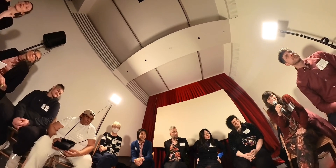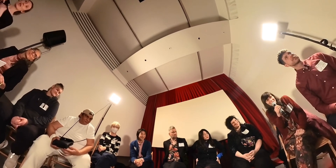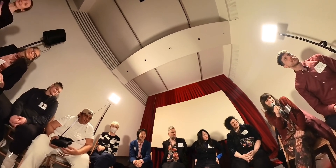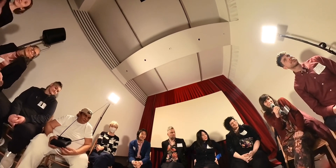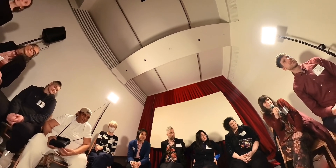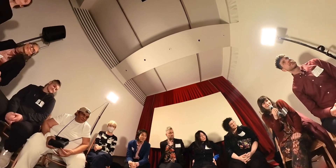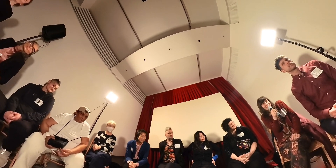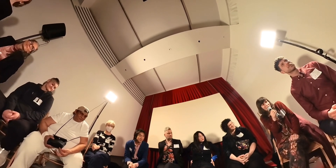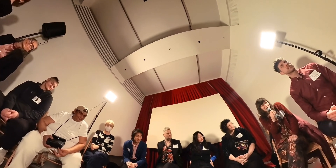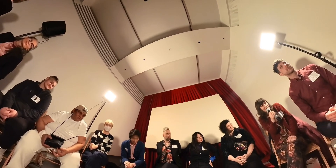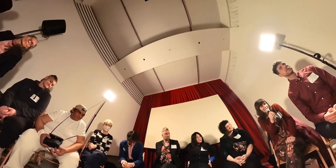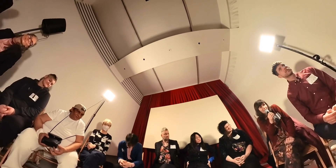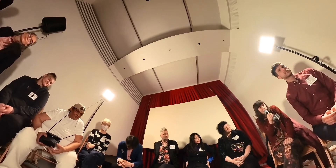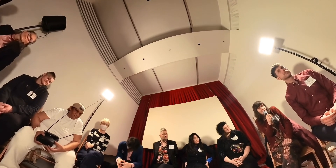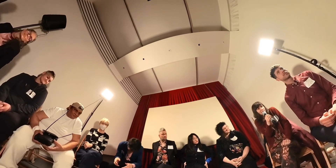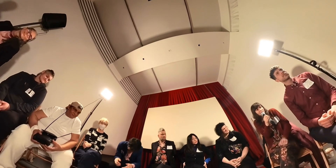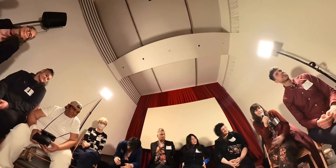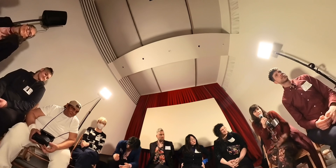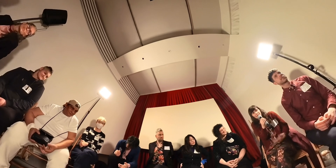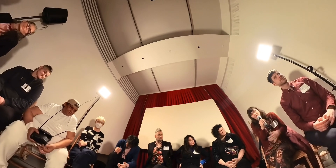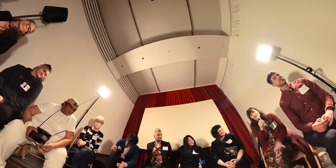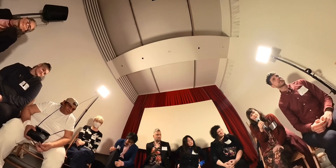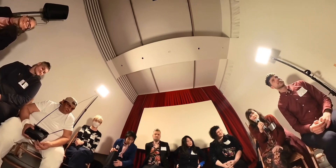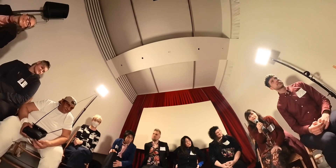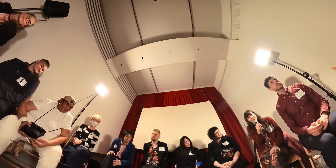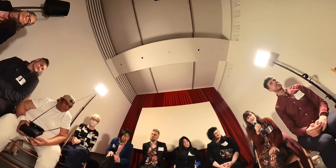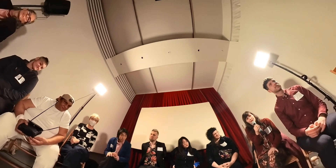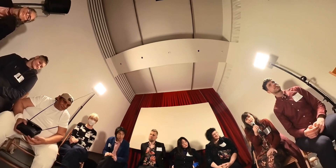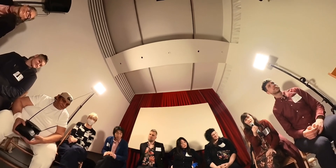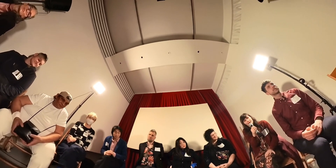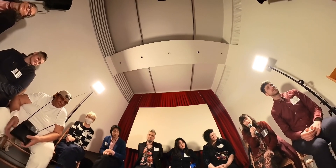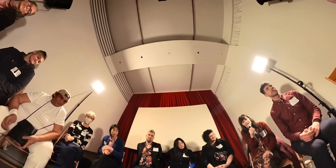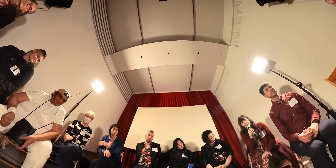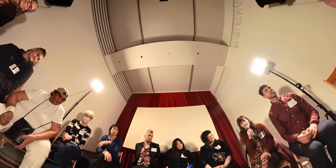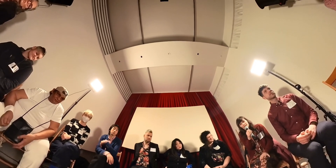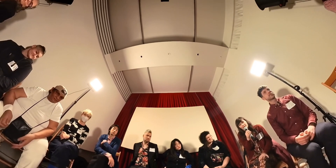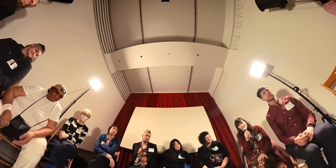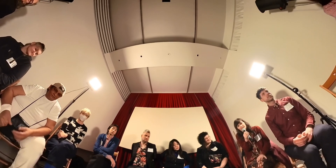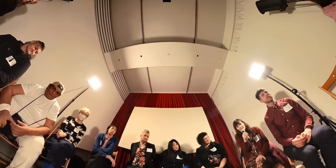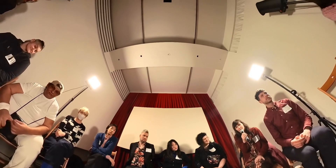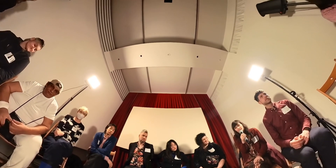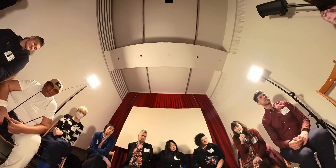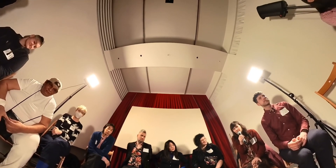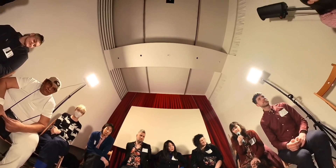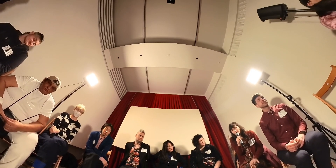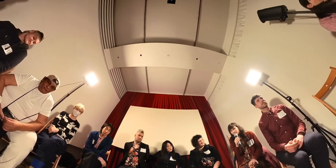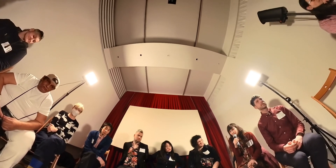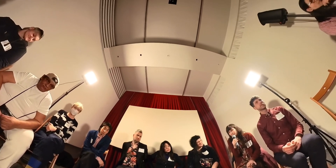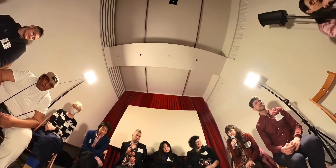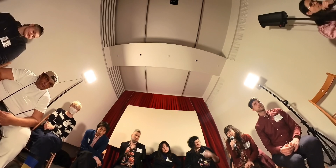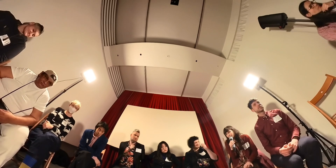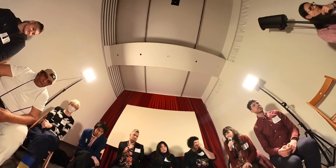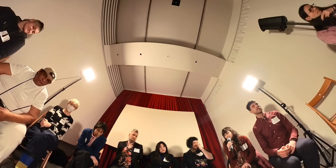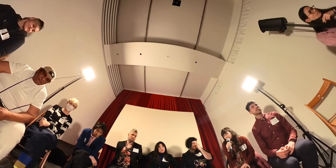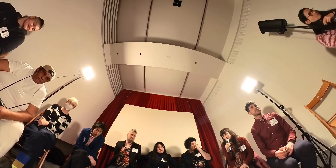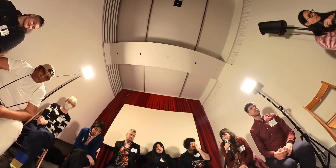ráda projdu prostorem a nevnímám tu výstavu. Jako, no, myslím si, že to fakt záleží na nějakých citlivostech a na tom, co kdo